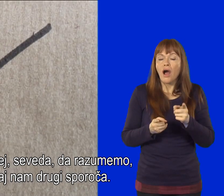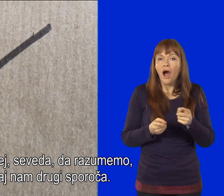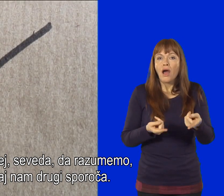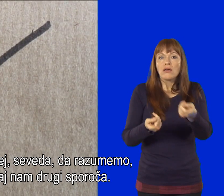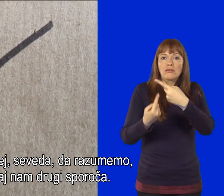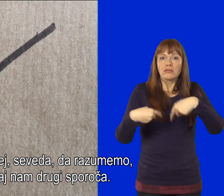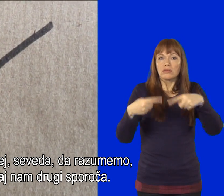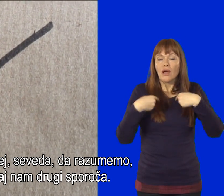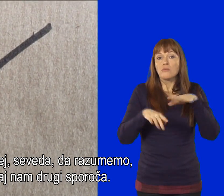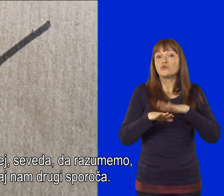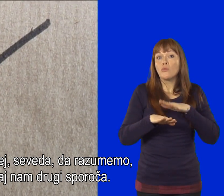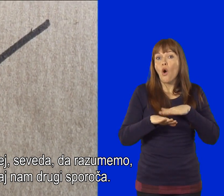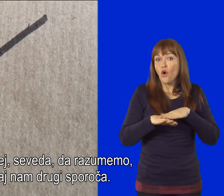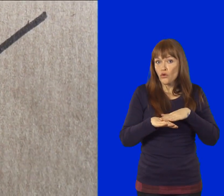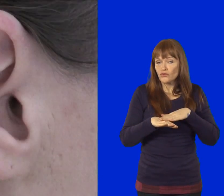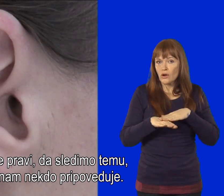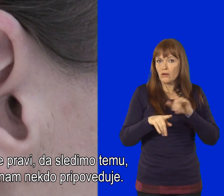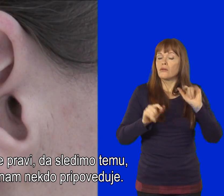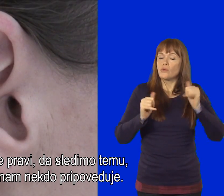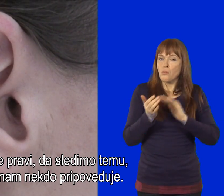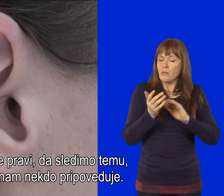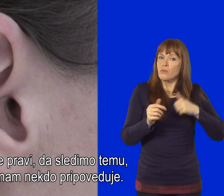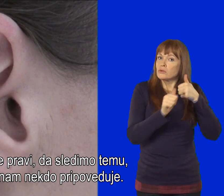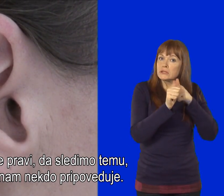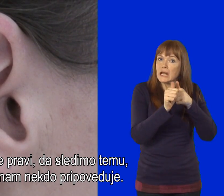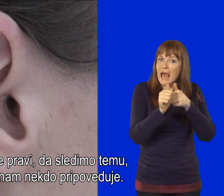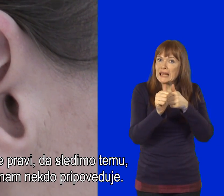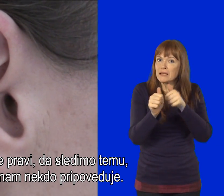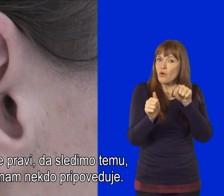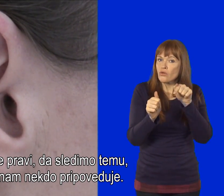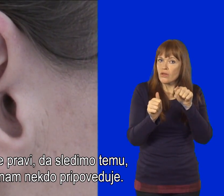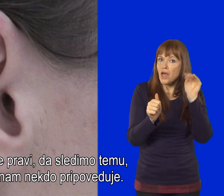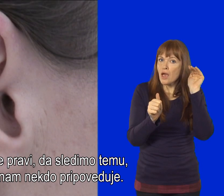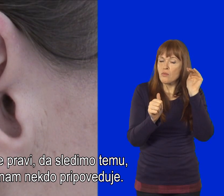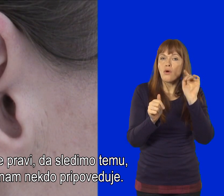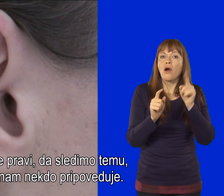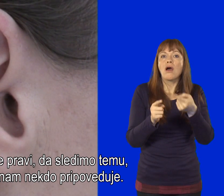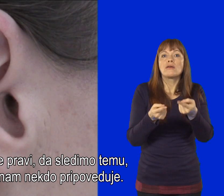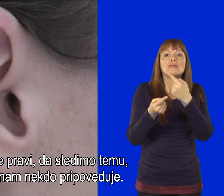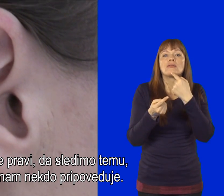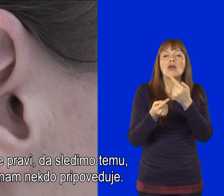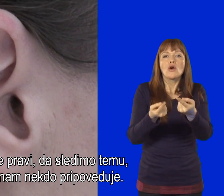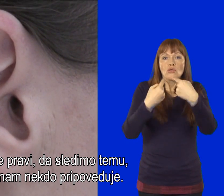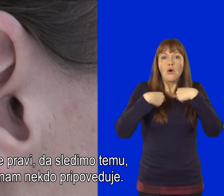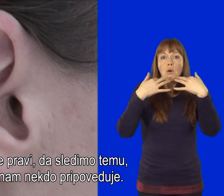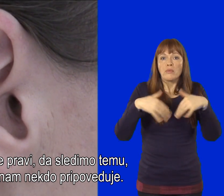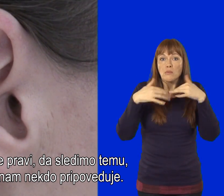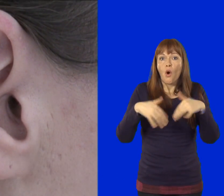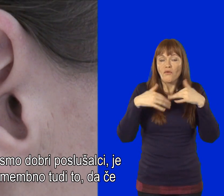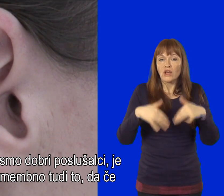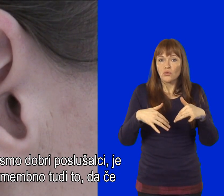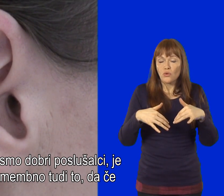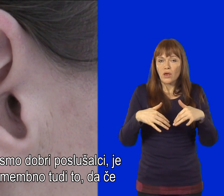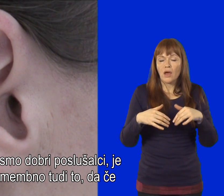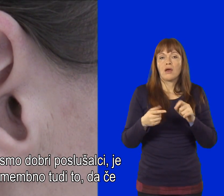nam sporoča, to se pravi, da sledimo temu, kar nam nekdo pripoveduje.